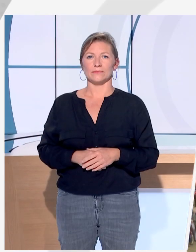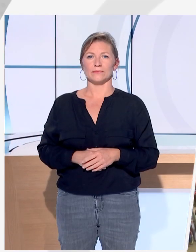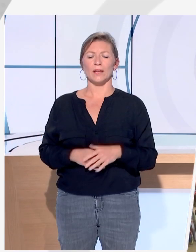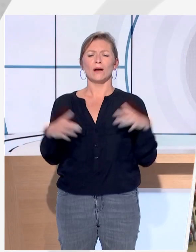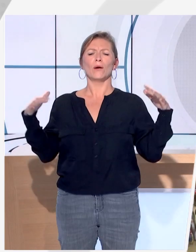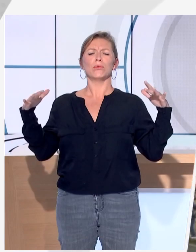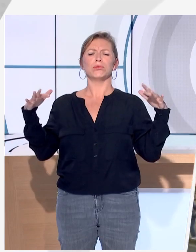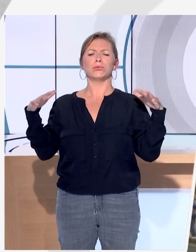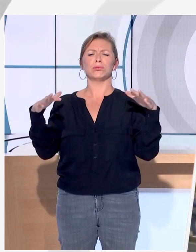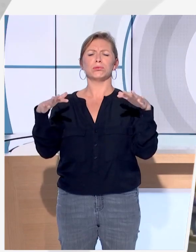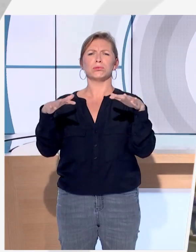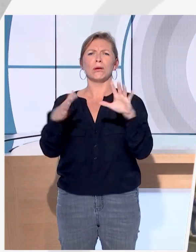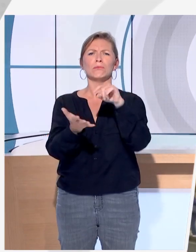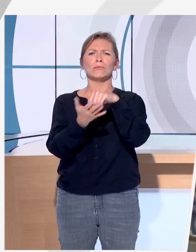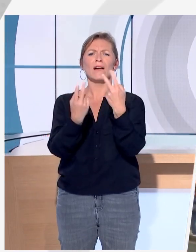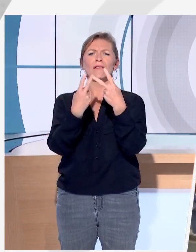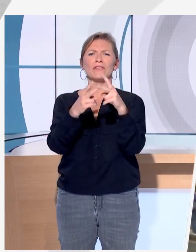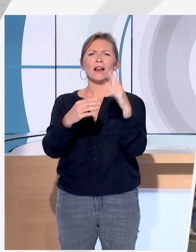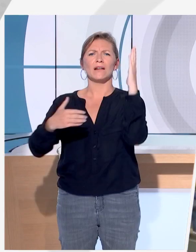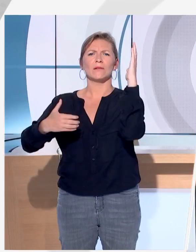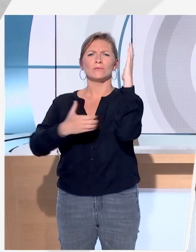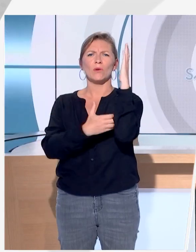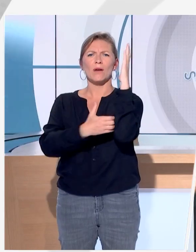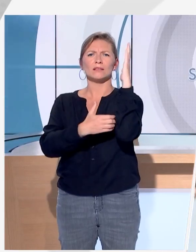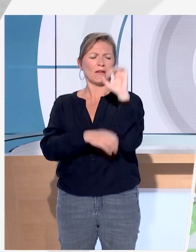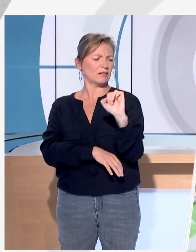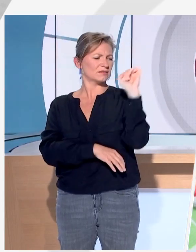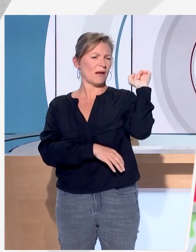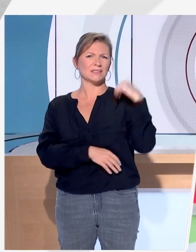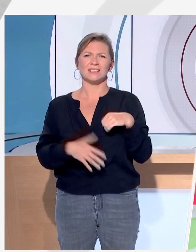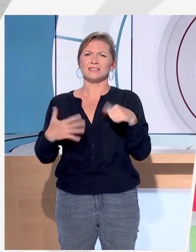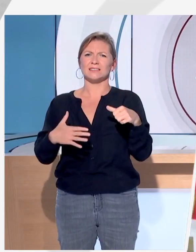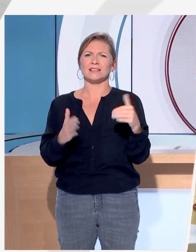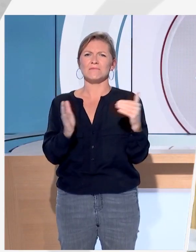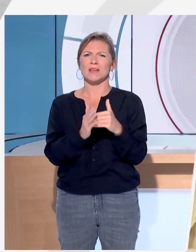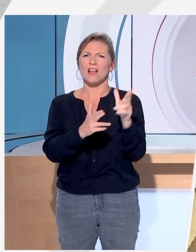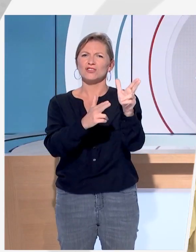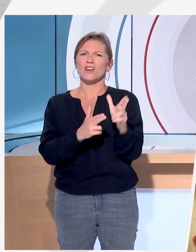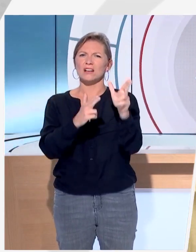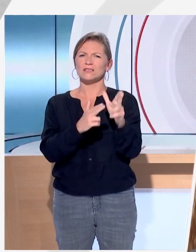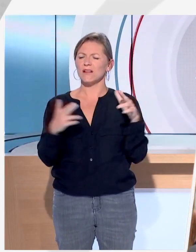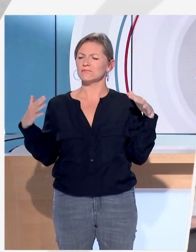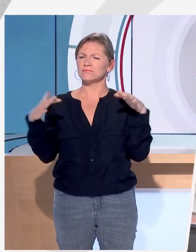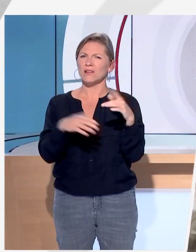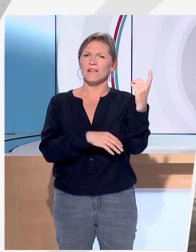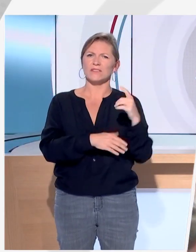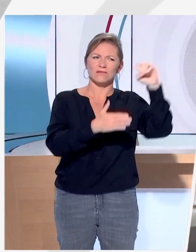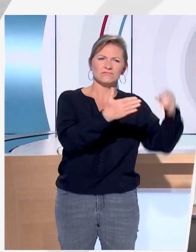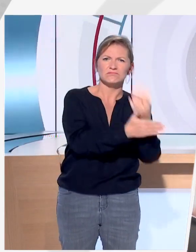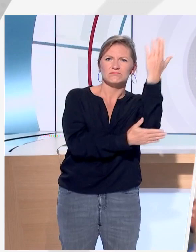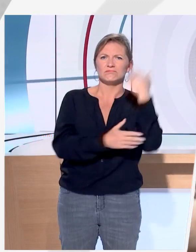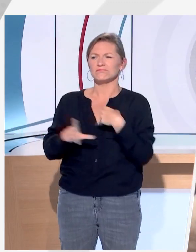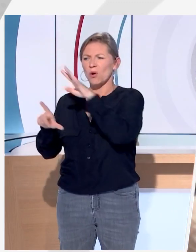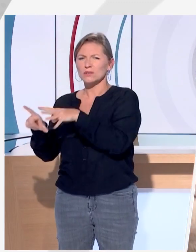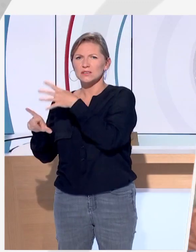Plus de 16 000 chasseurs dans les rues de Mont-de-Marsan samedi. Venus de toute la Nouvelle-Aquitaine et de l'Occitanie, ils défendent